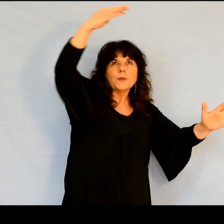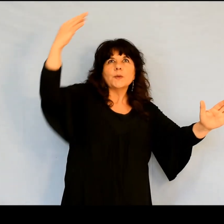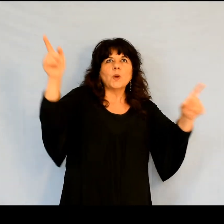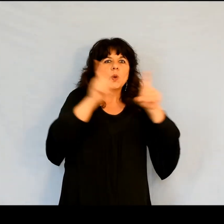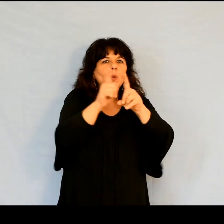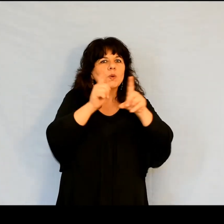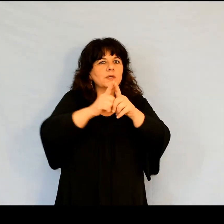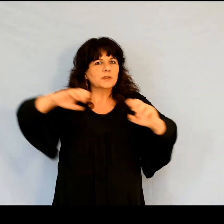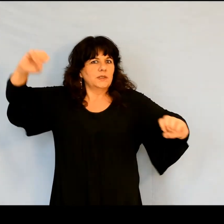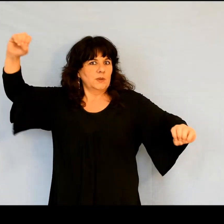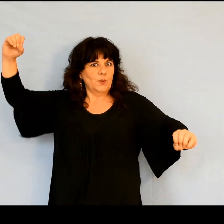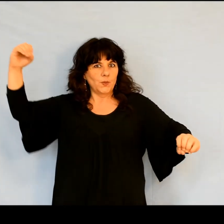éclairer la terre.